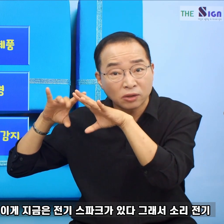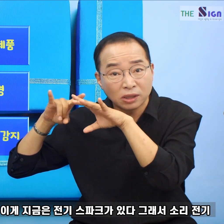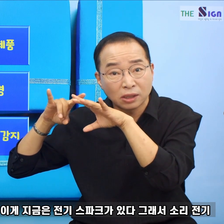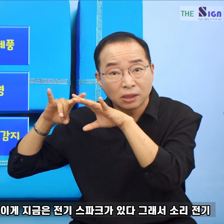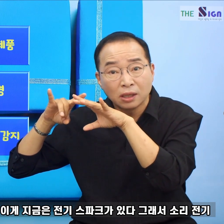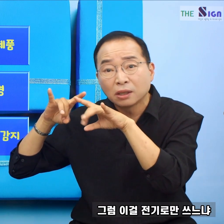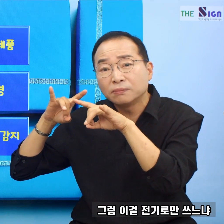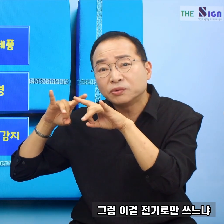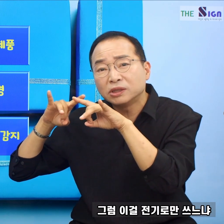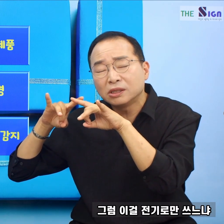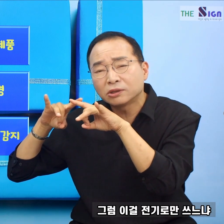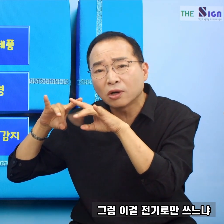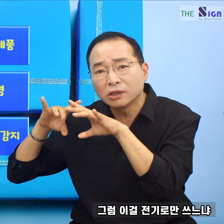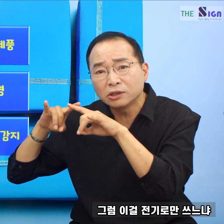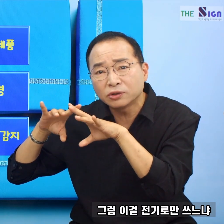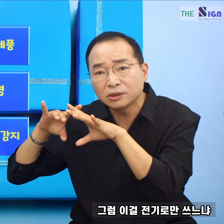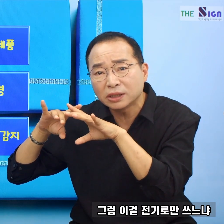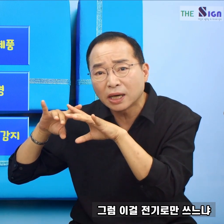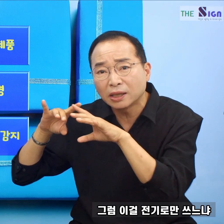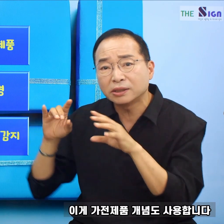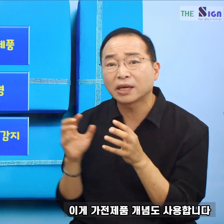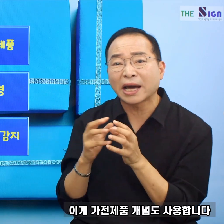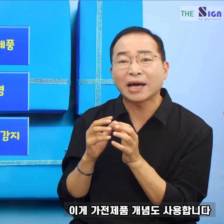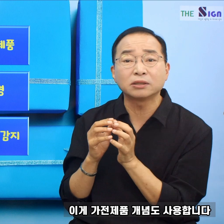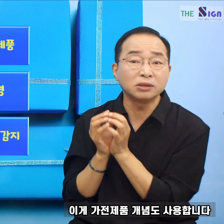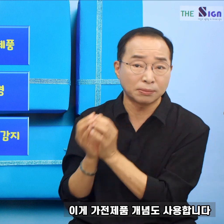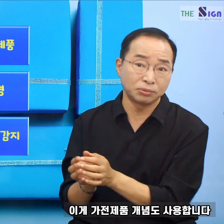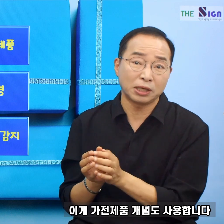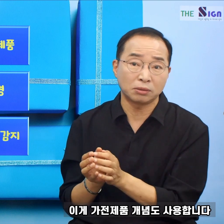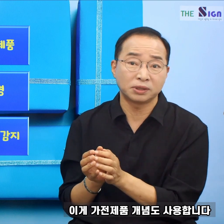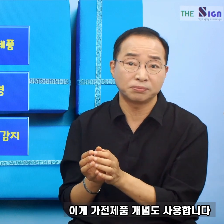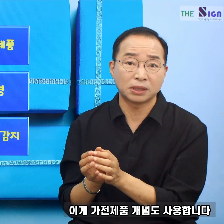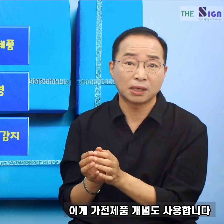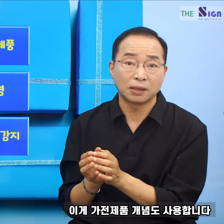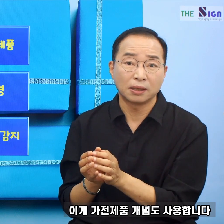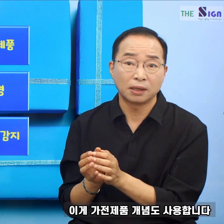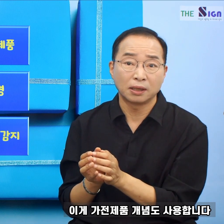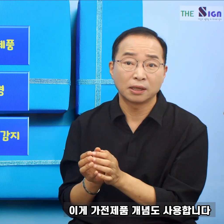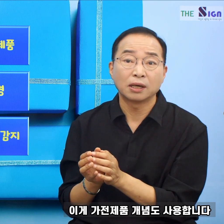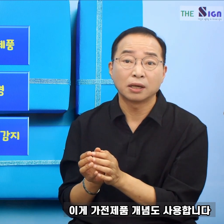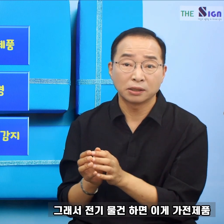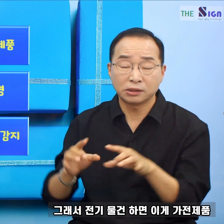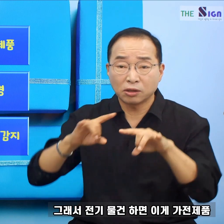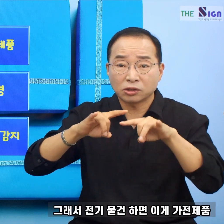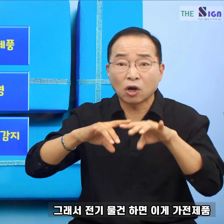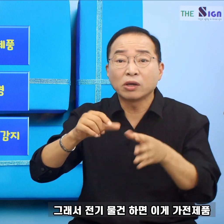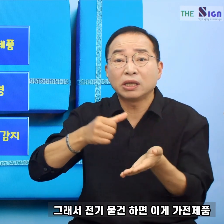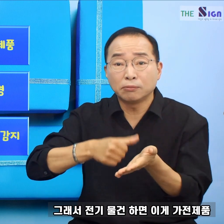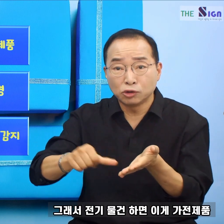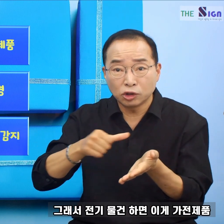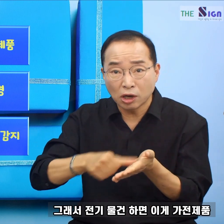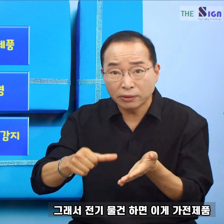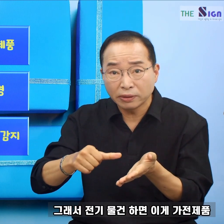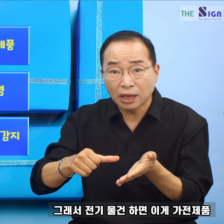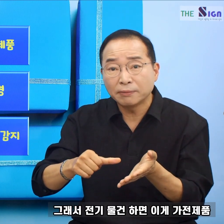전기. 그럼 이걸 전기로 쓰느냐? 이게 가전제품 개념 씁니다. 그래서 전기 물건 하면